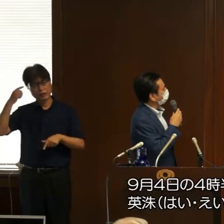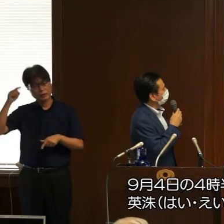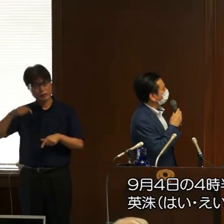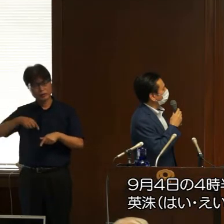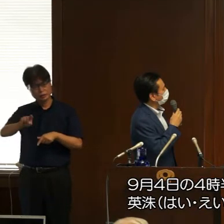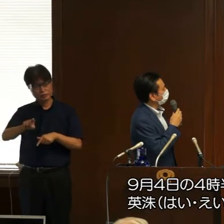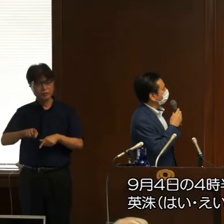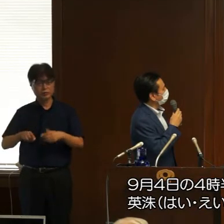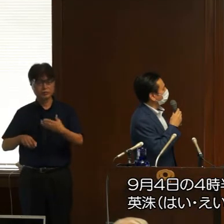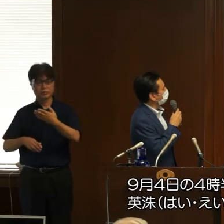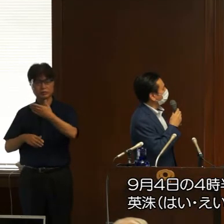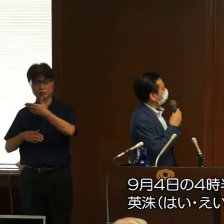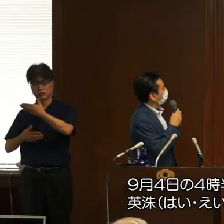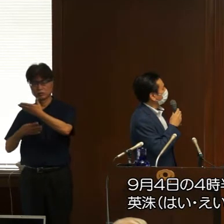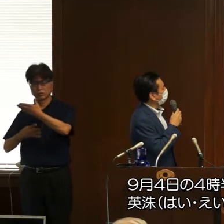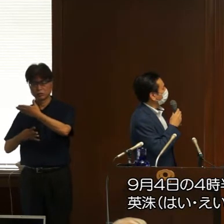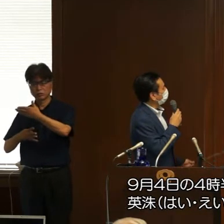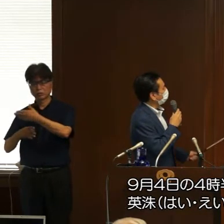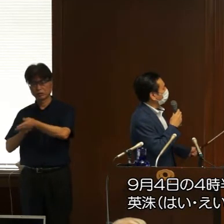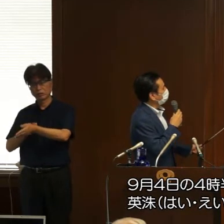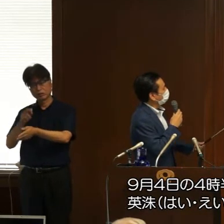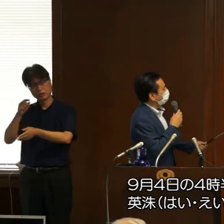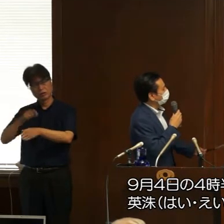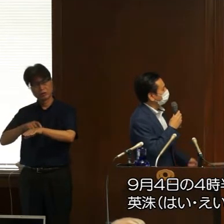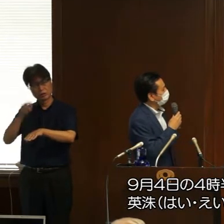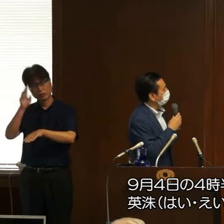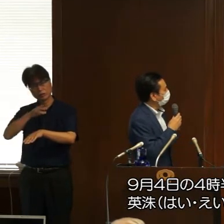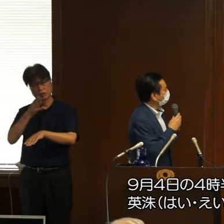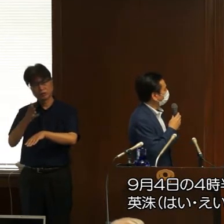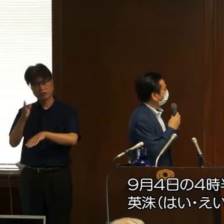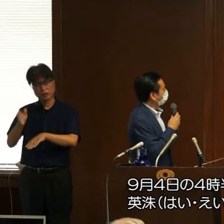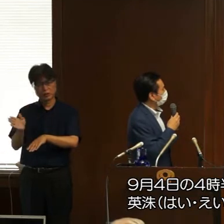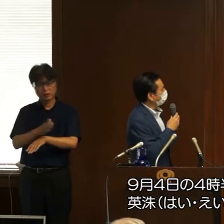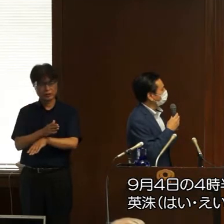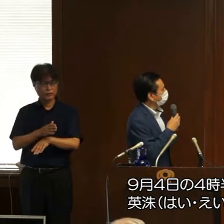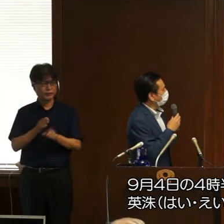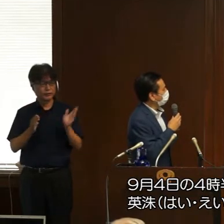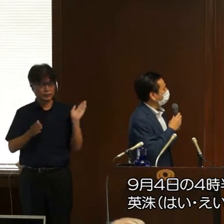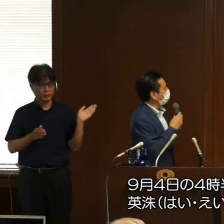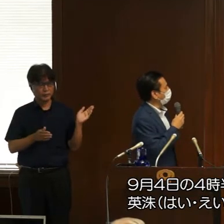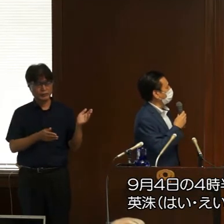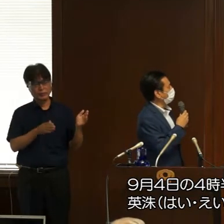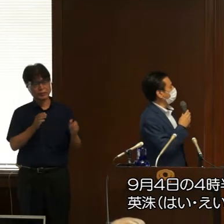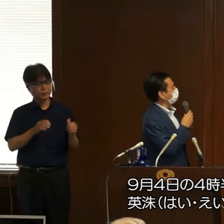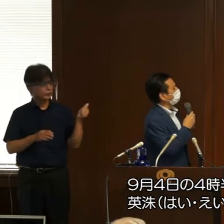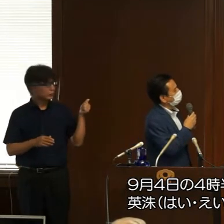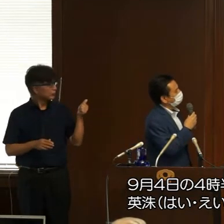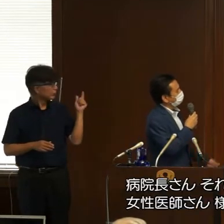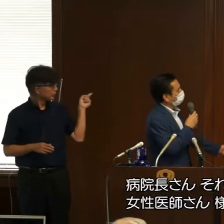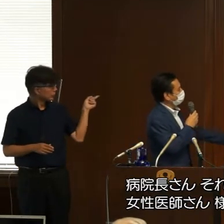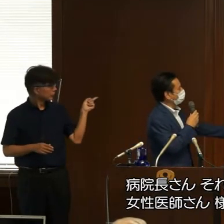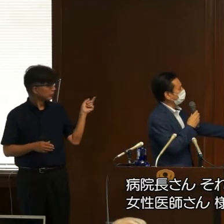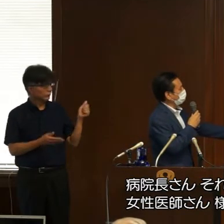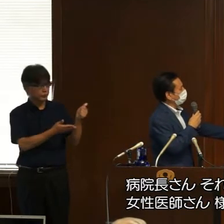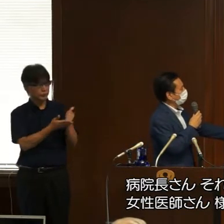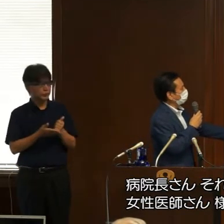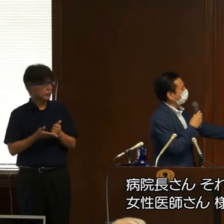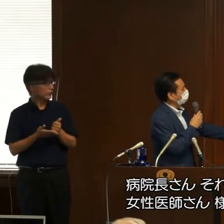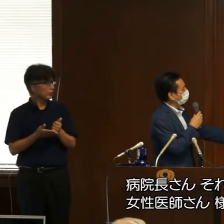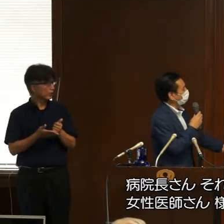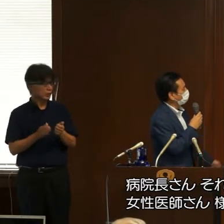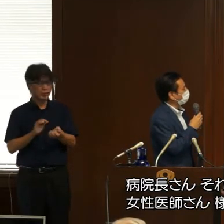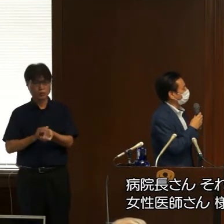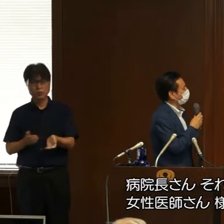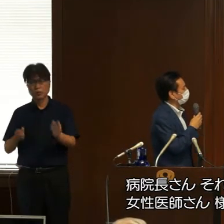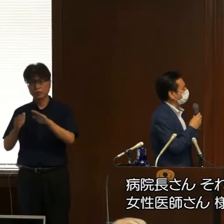の4日の4時半から、はい、レイシュさんをお招きして、病院長さん、それ